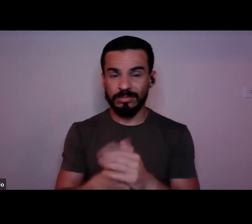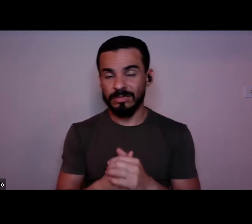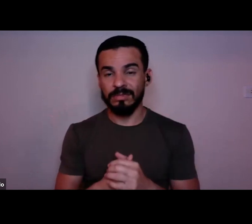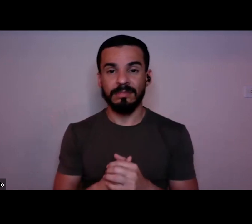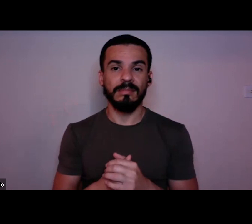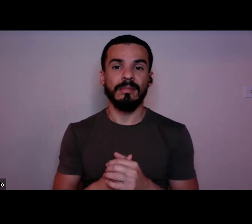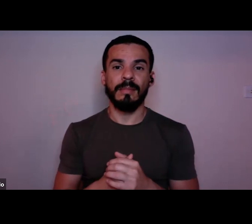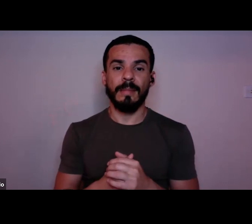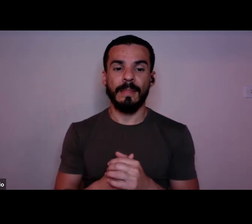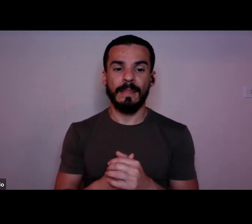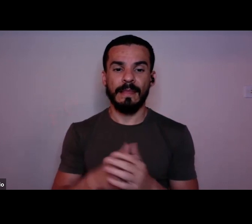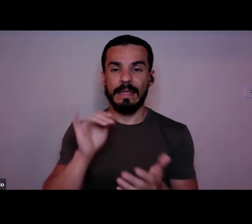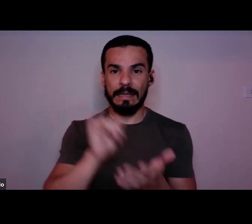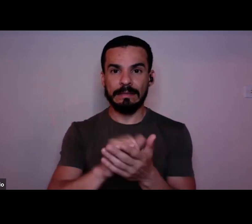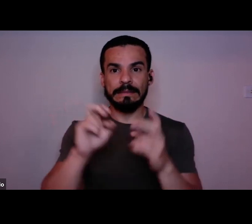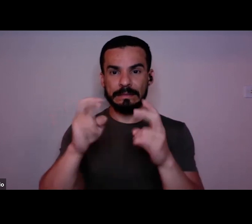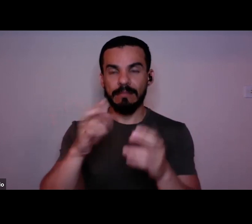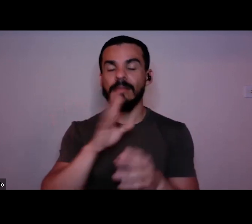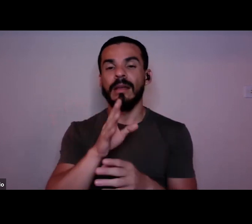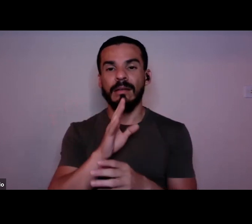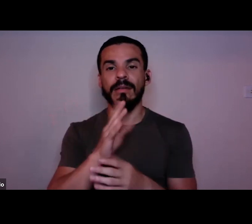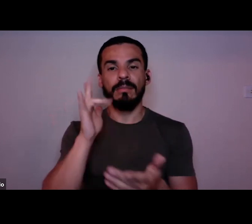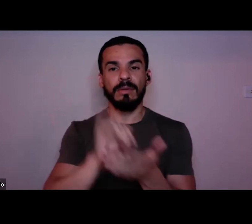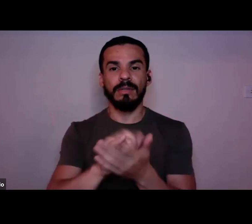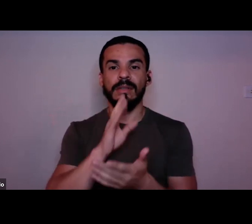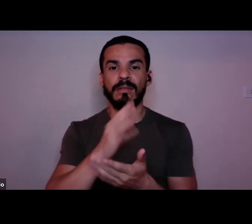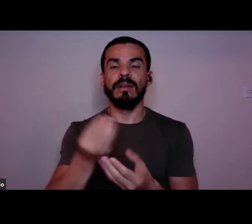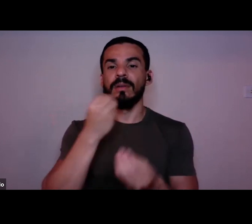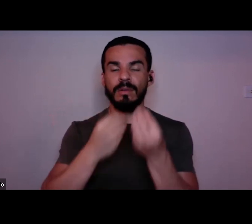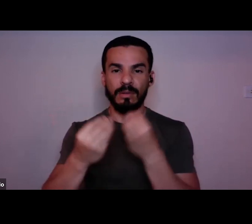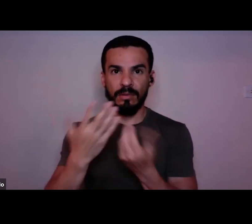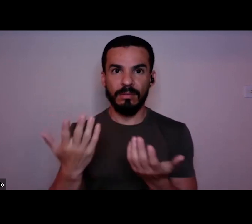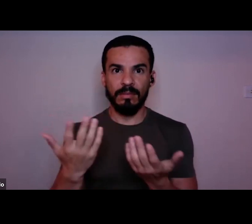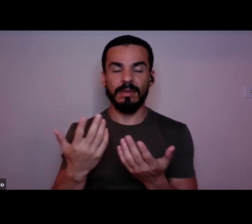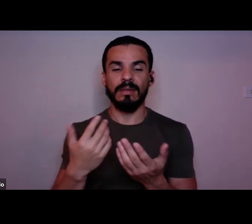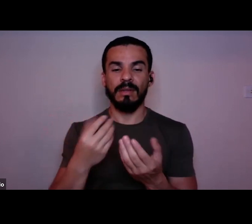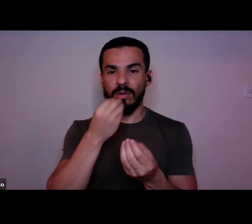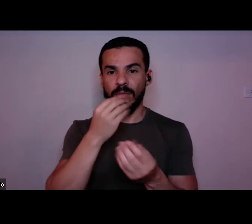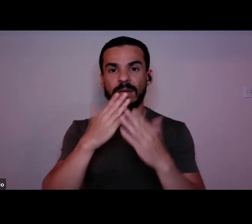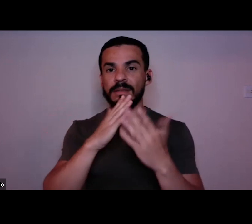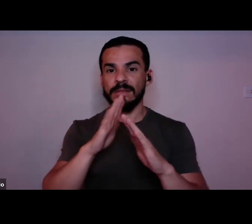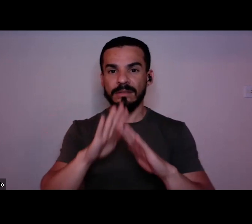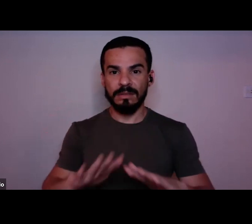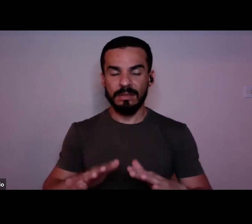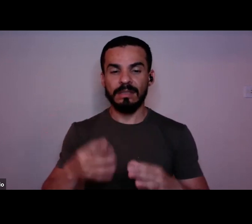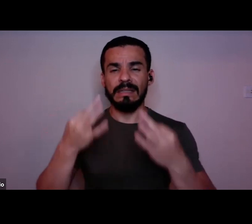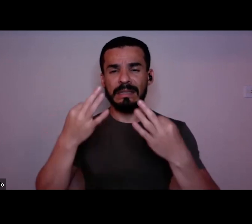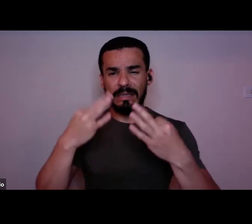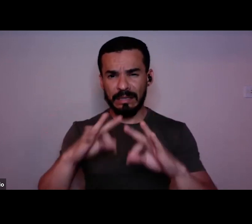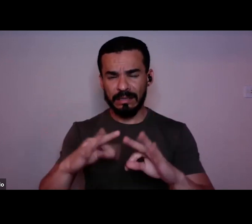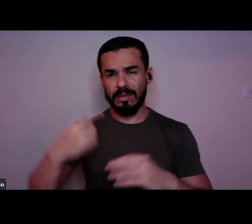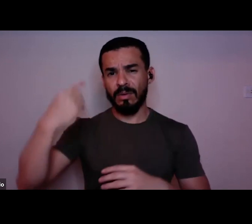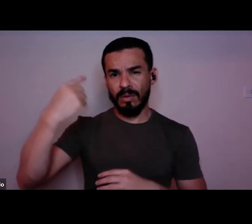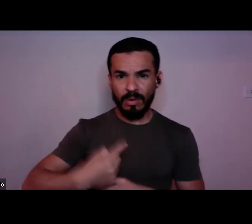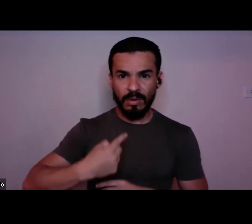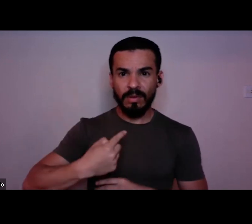entonces Este es un tema que hay que hablarlo por eso hablaba de comer de comer en silencio de tratar y obligarnos